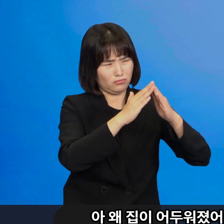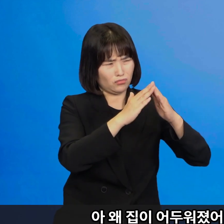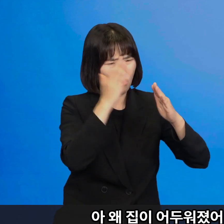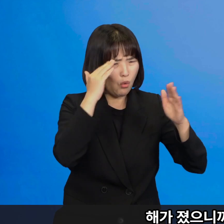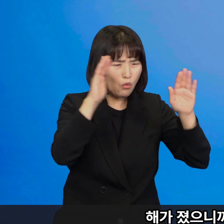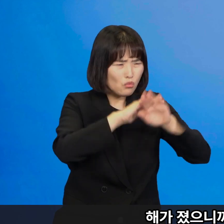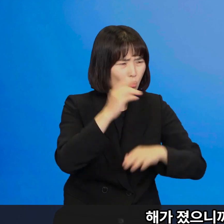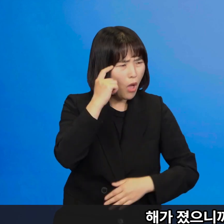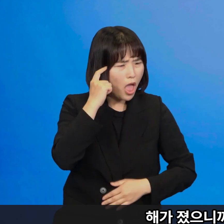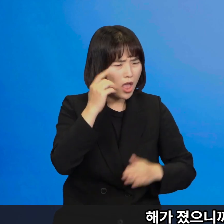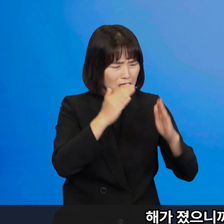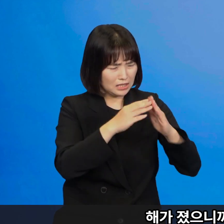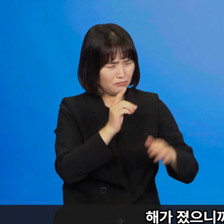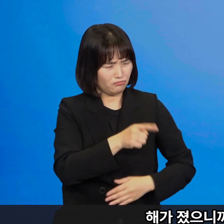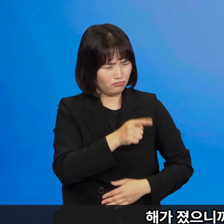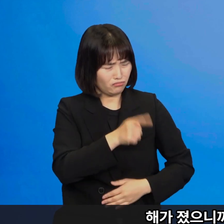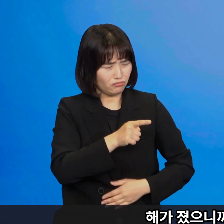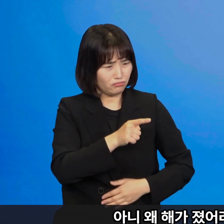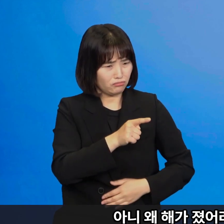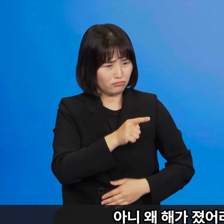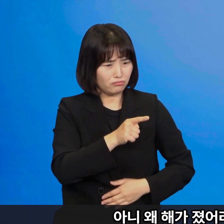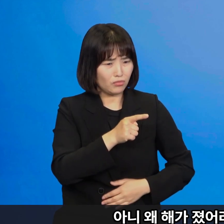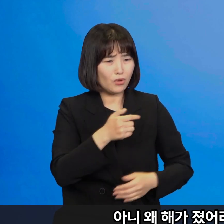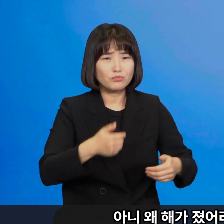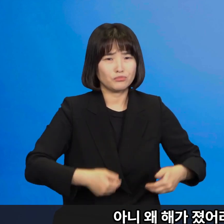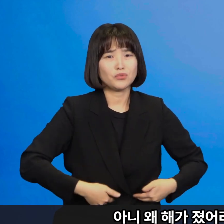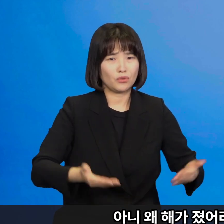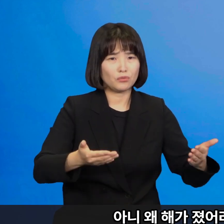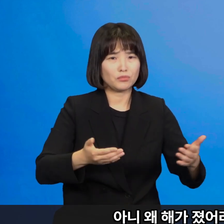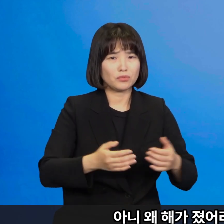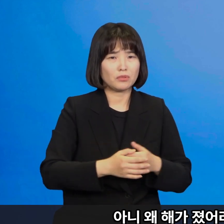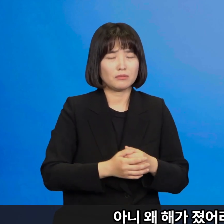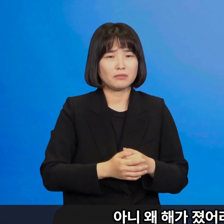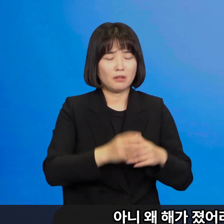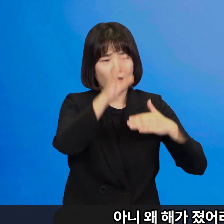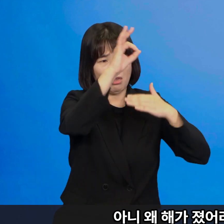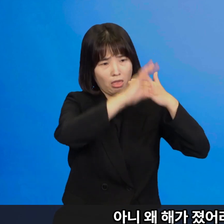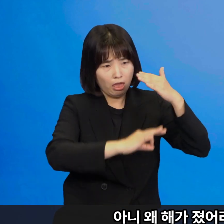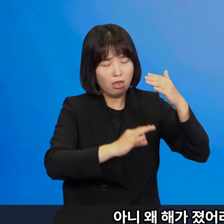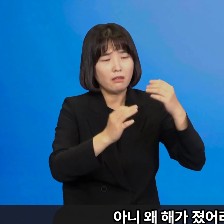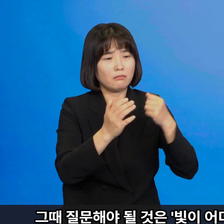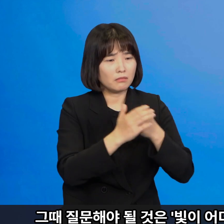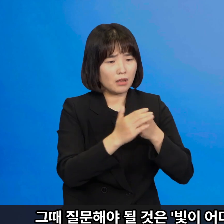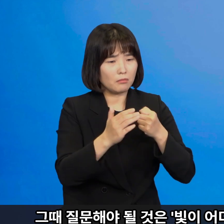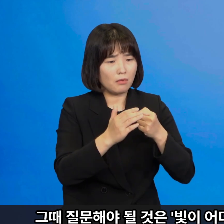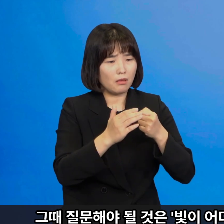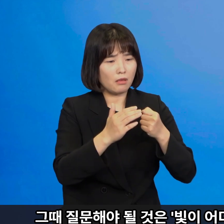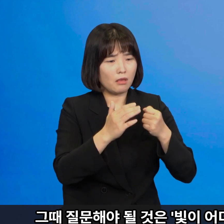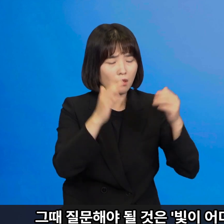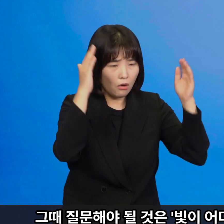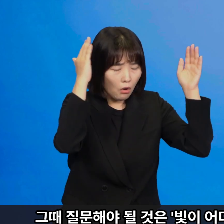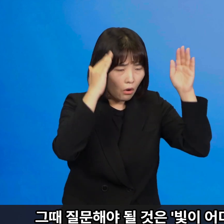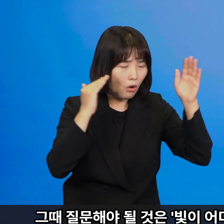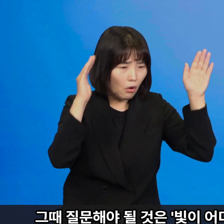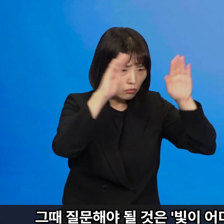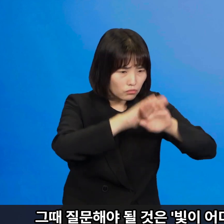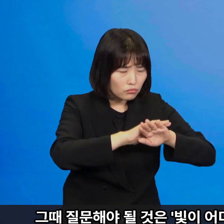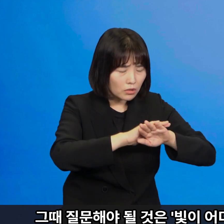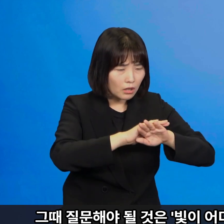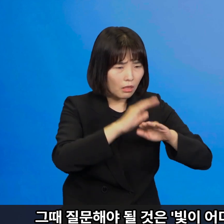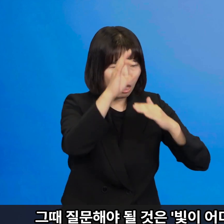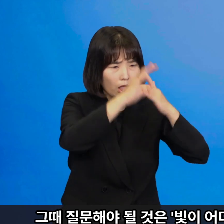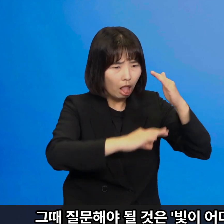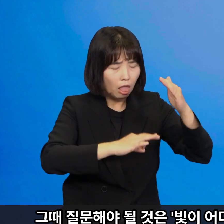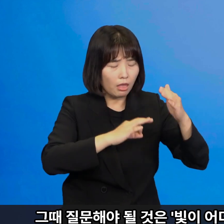필요가 없는 거예요. 왜 해가 졌으니까 어두워진 거죠. 왜 해가 졌어? 라고 할 필요 없습니다. 그때 질문해야 될 것은 빛이